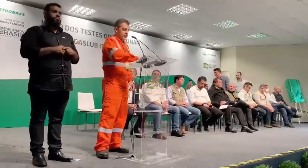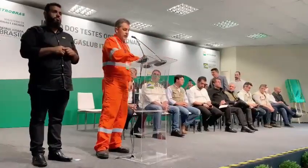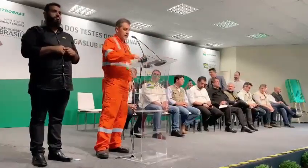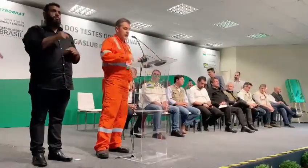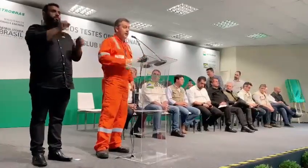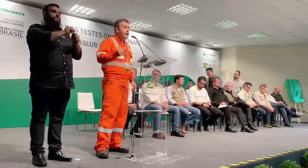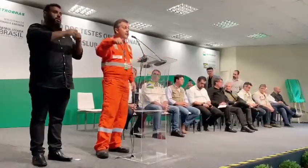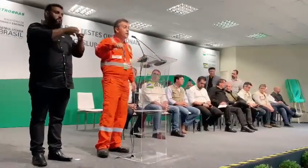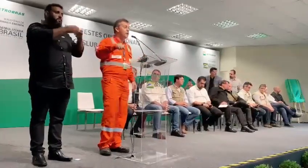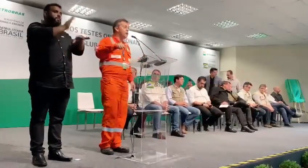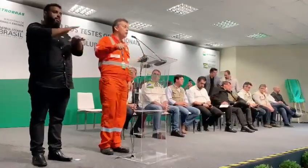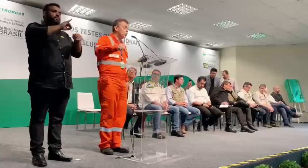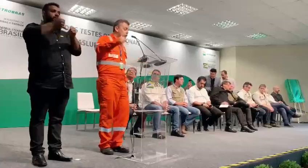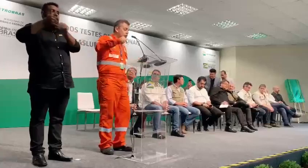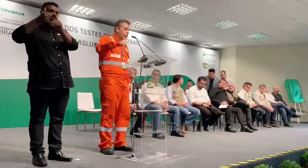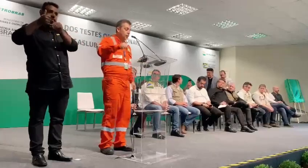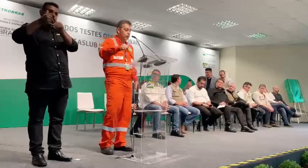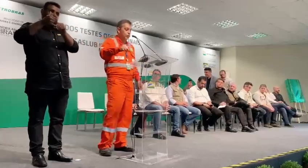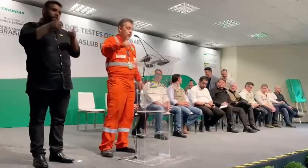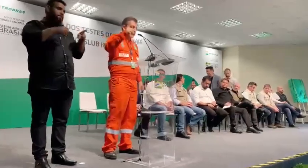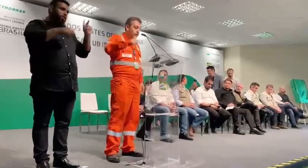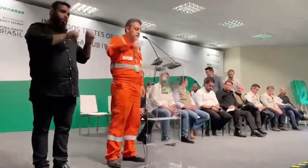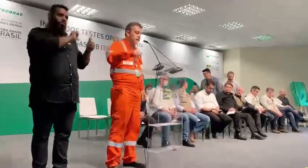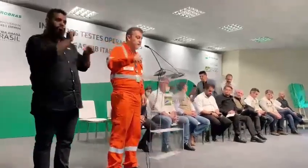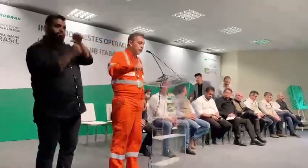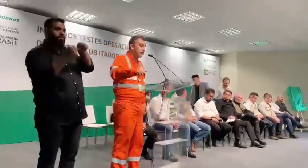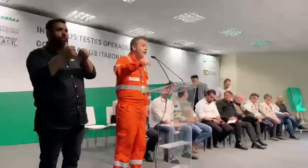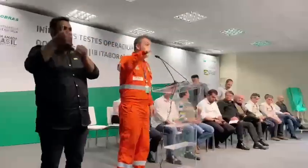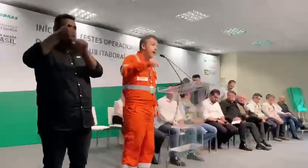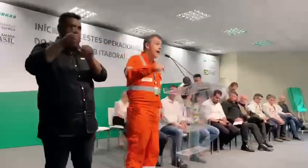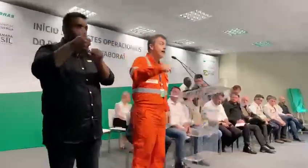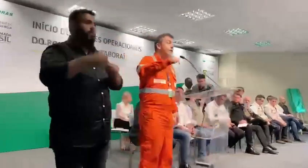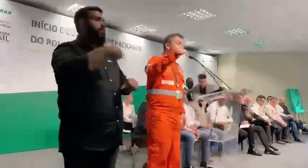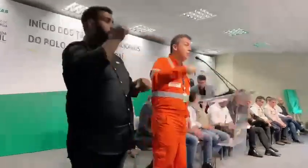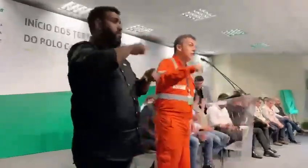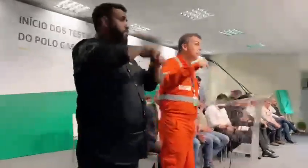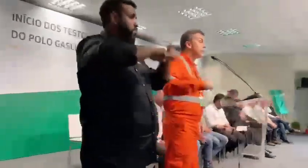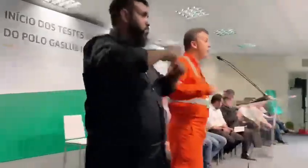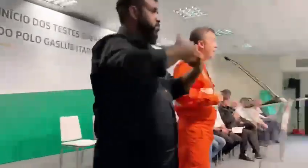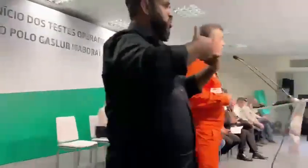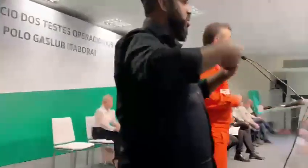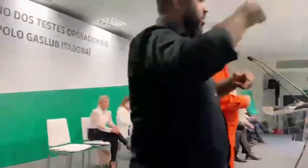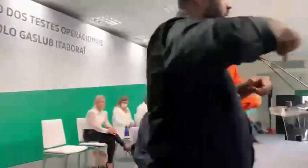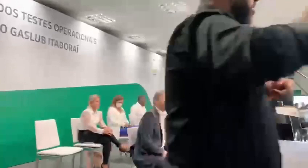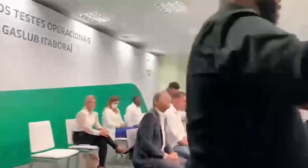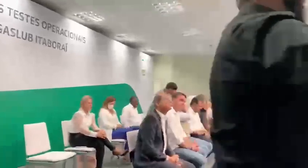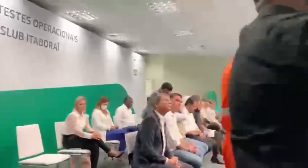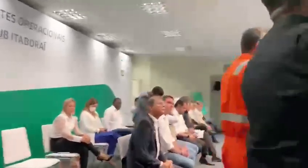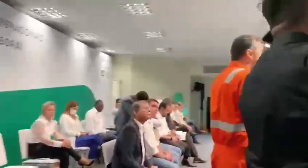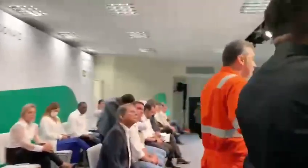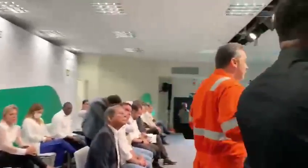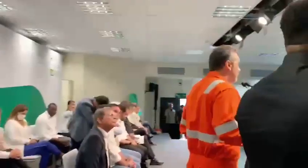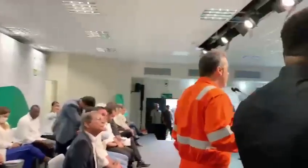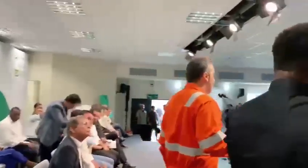refino da Bahia. E aqui também os nossos produtos estão fazendo falta na produção da Petrobras. Vou dar